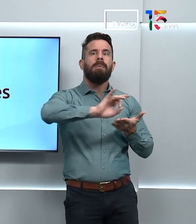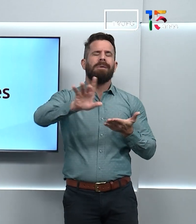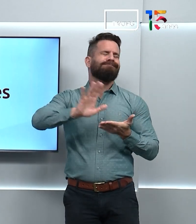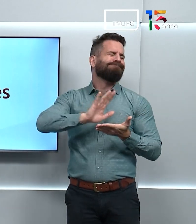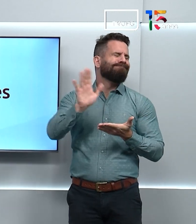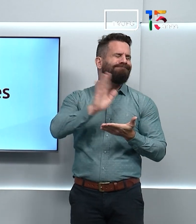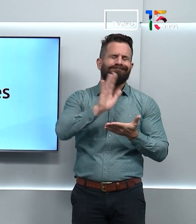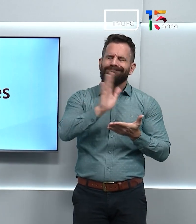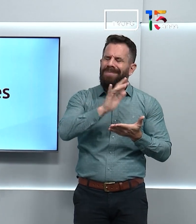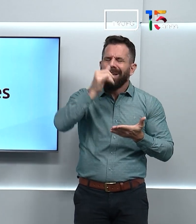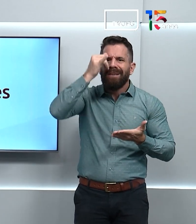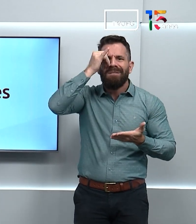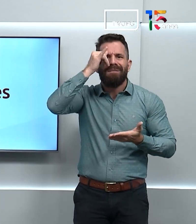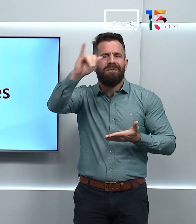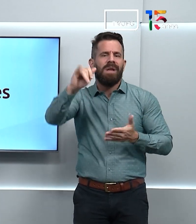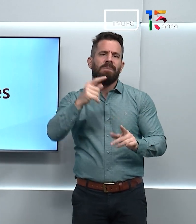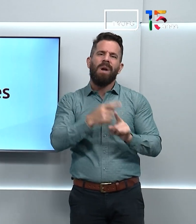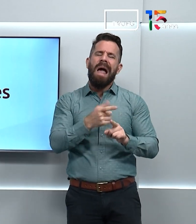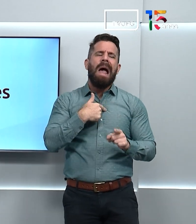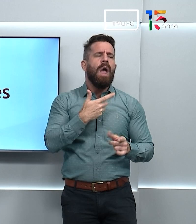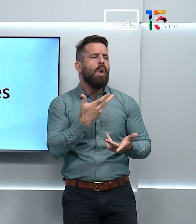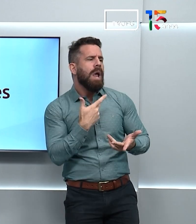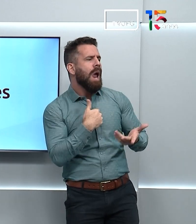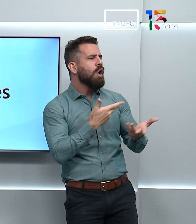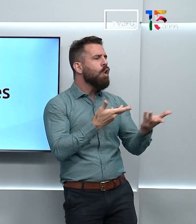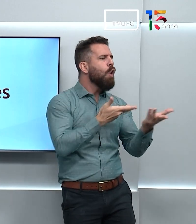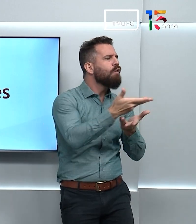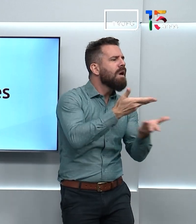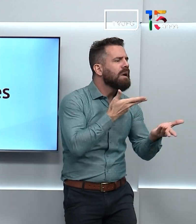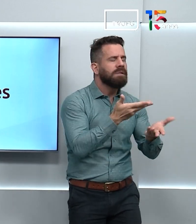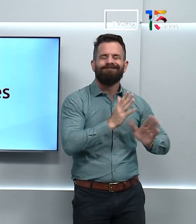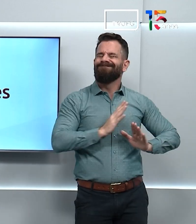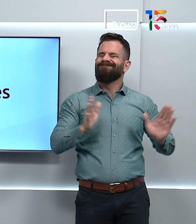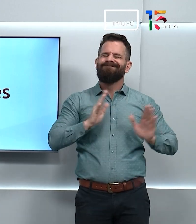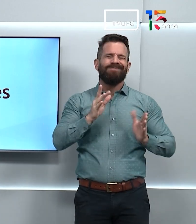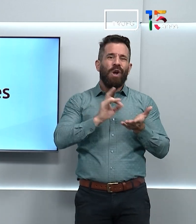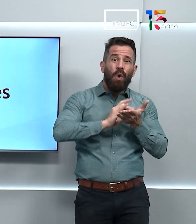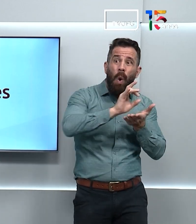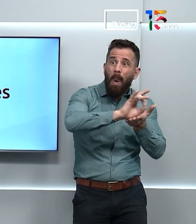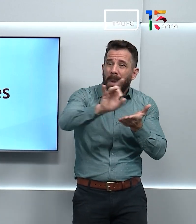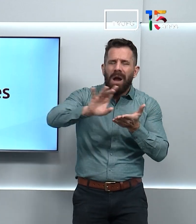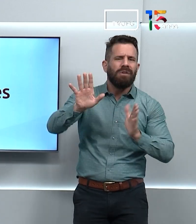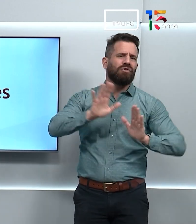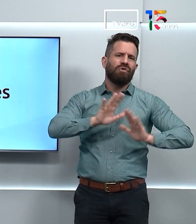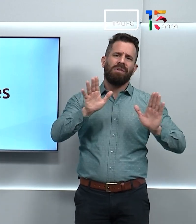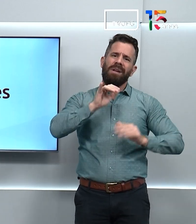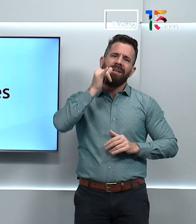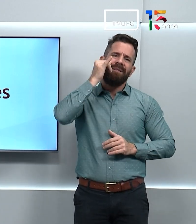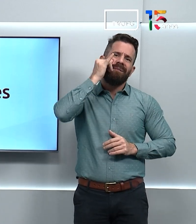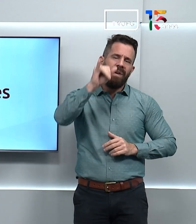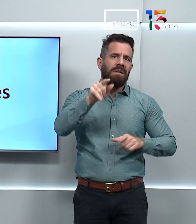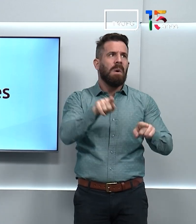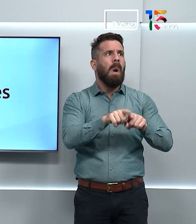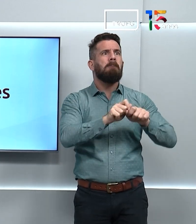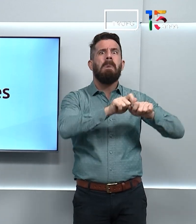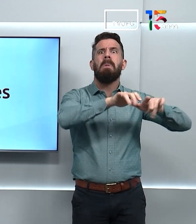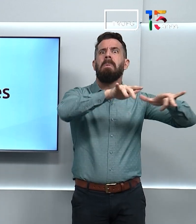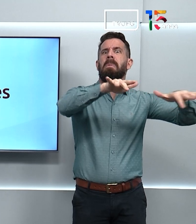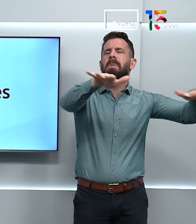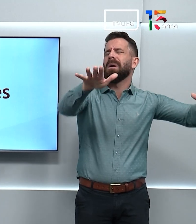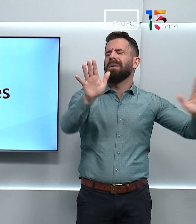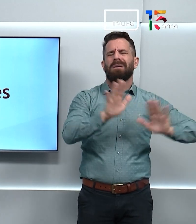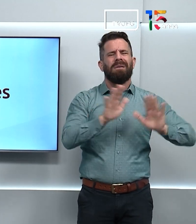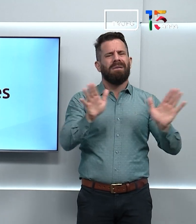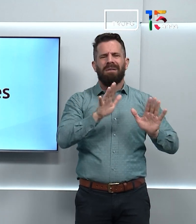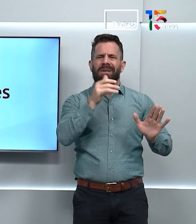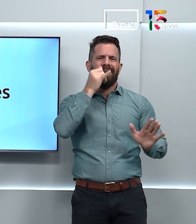aquela notícia falaciosa. Não compartilhar é uma forma de evitar que esses vídeos ganhem cada vez mais